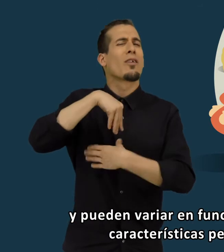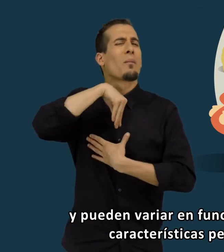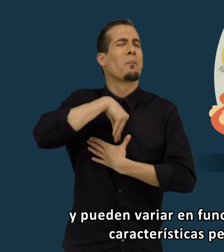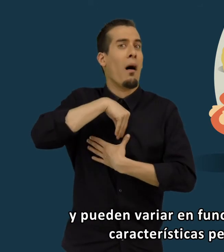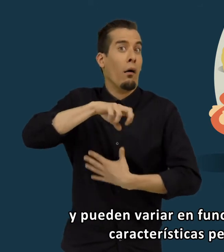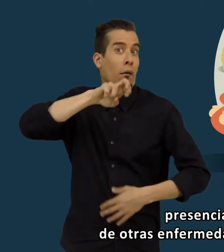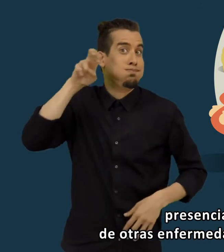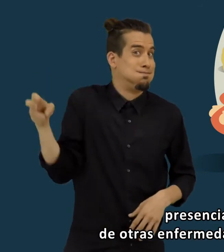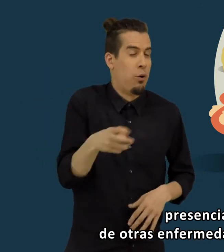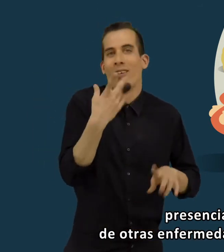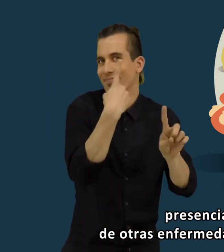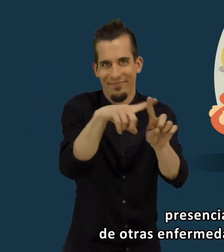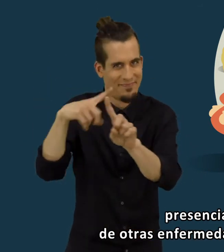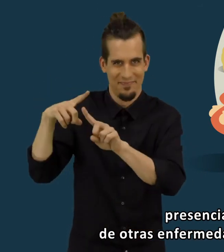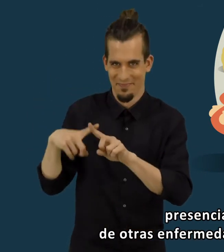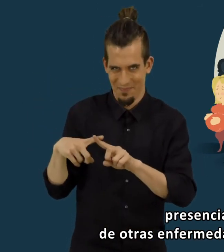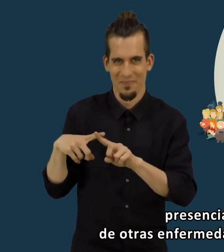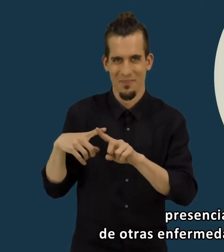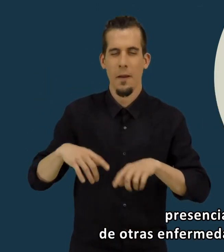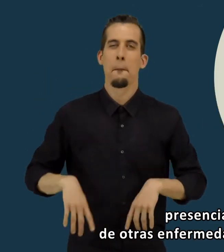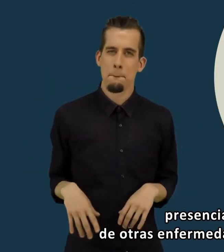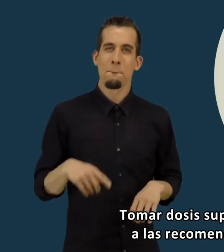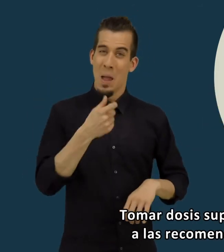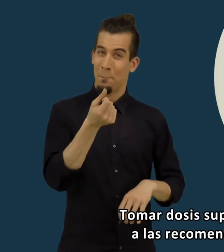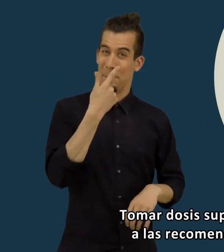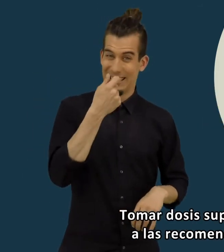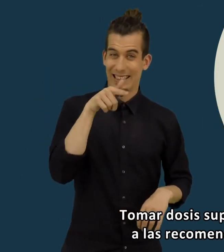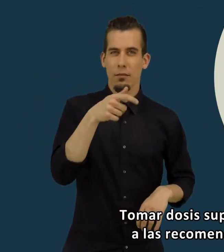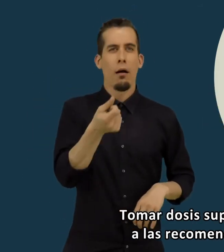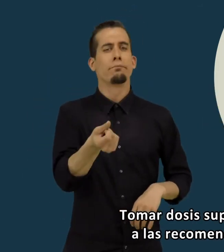personales, presencia de otras enfermedades, etc.